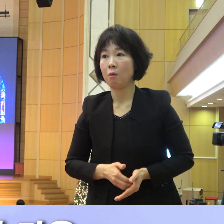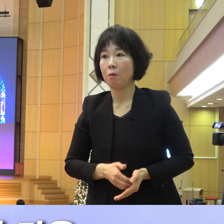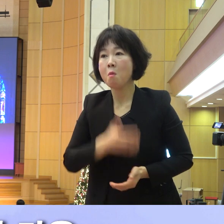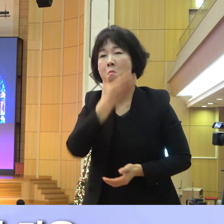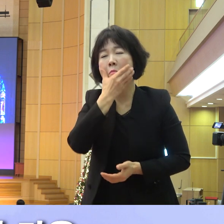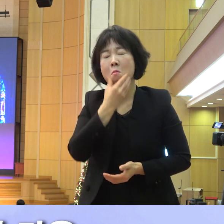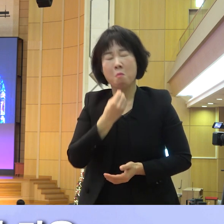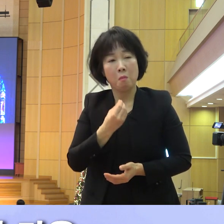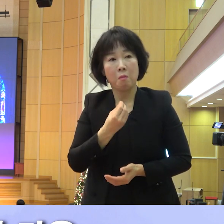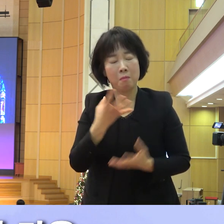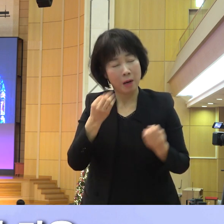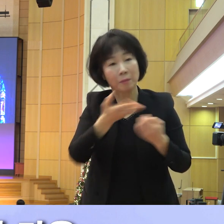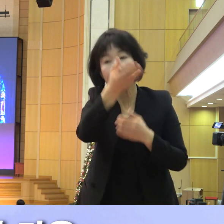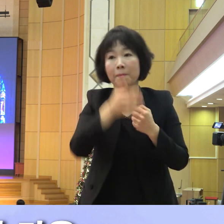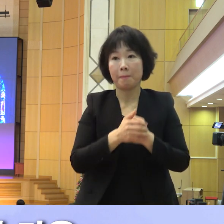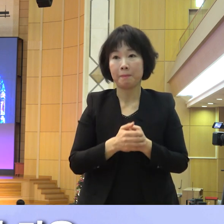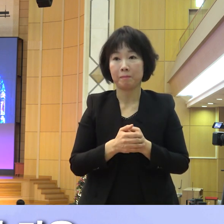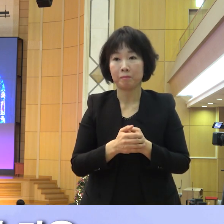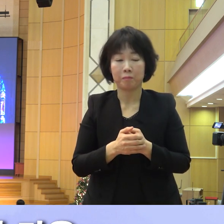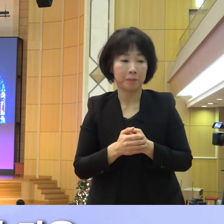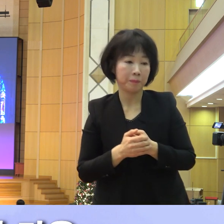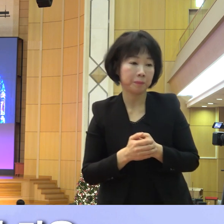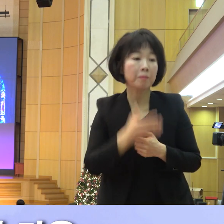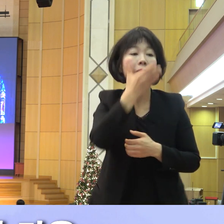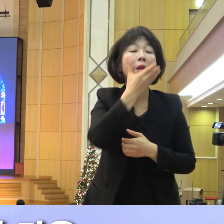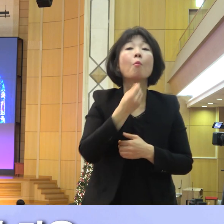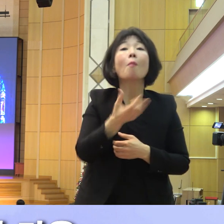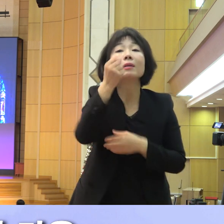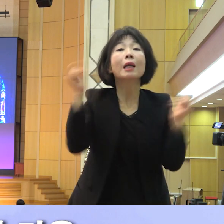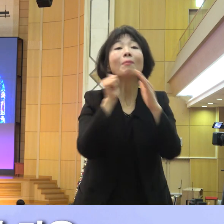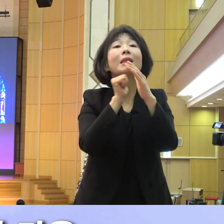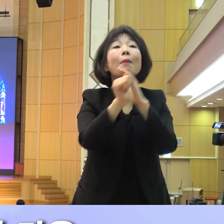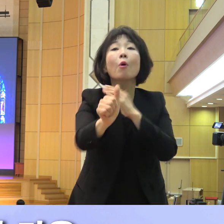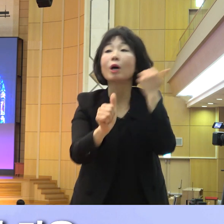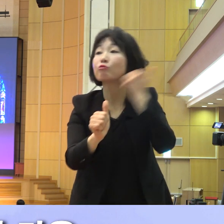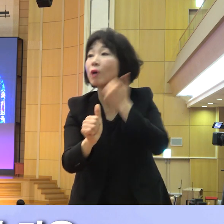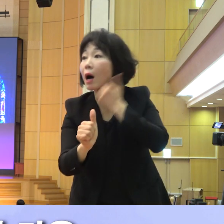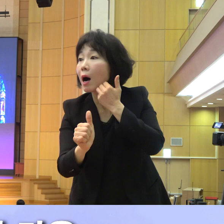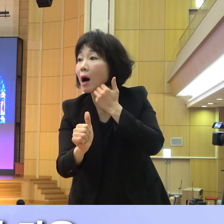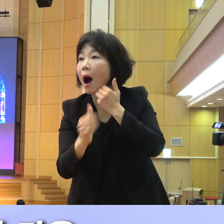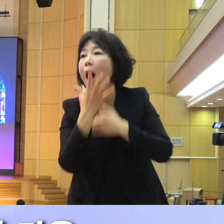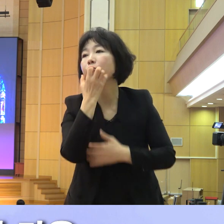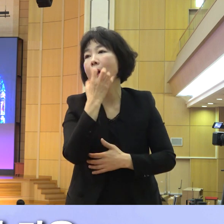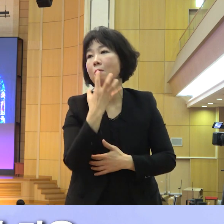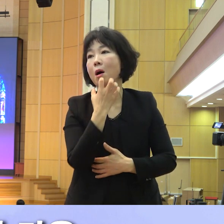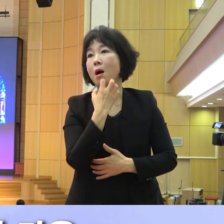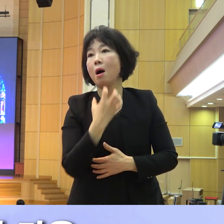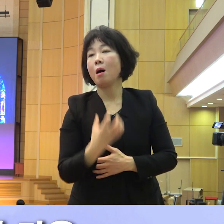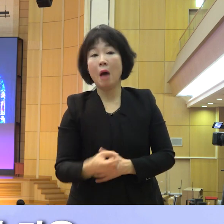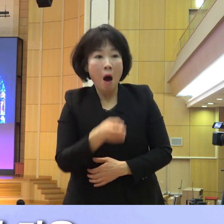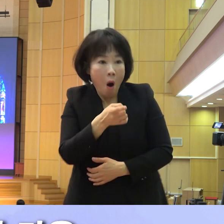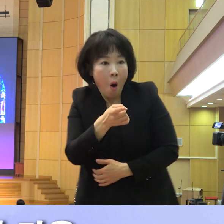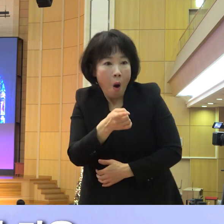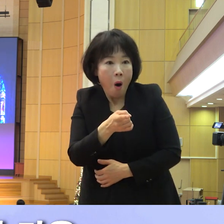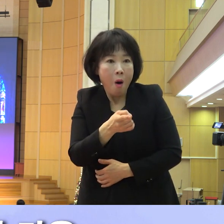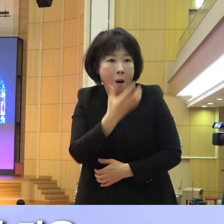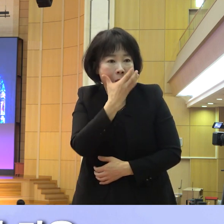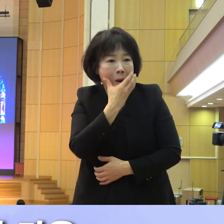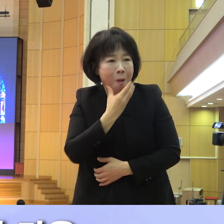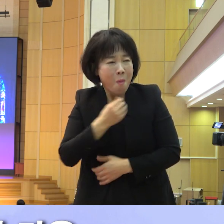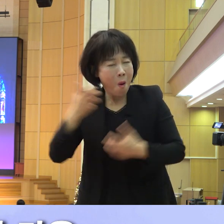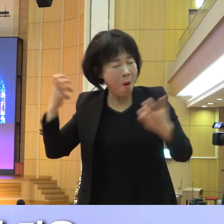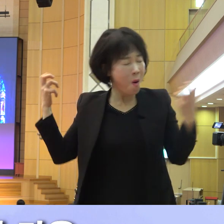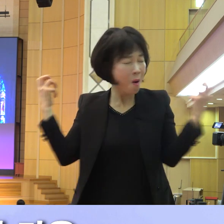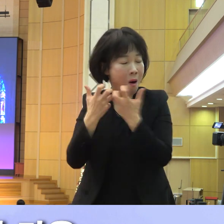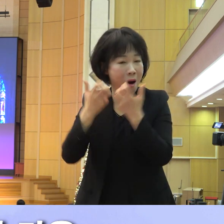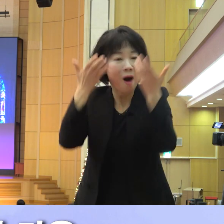없지요. 축복받은 사람들 중에 가장 대표적인 사람이 아브라함이라고 할 수 있습니다. 근데 창세기 22장